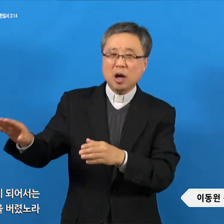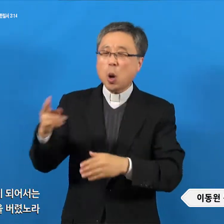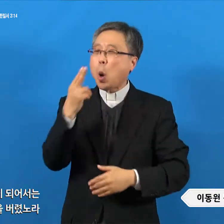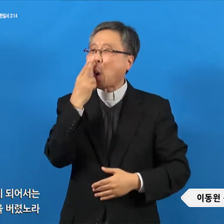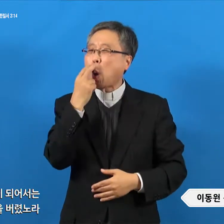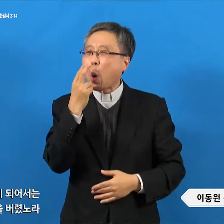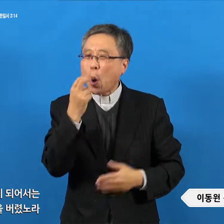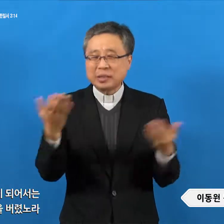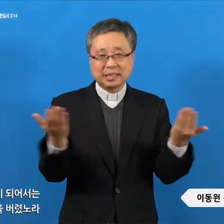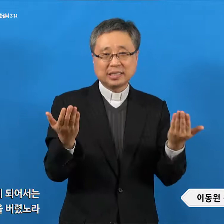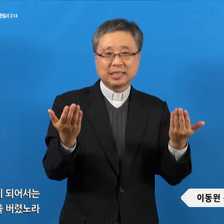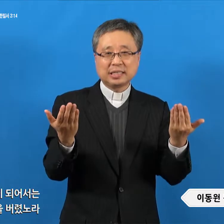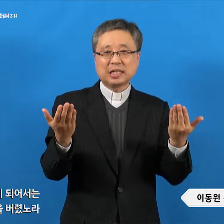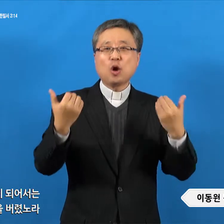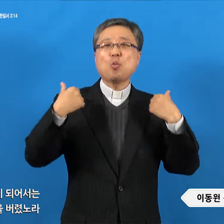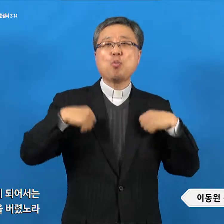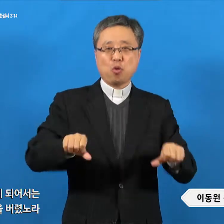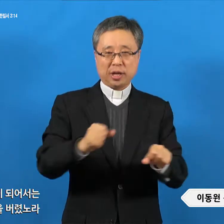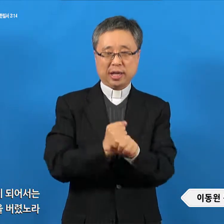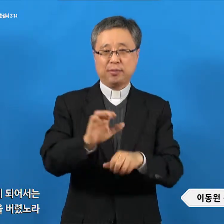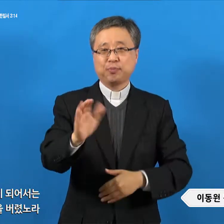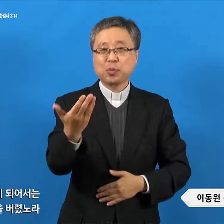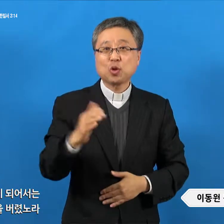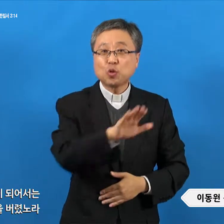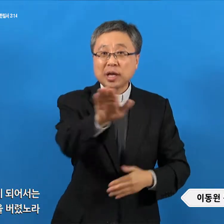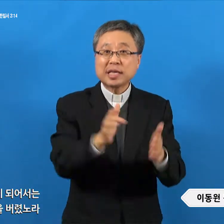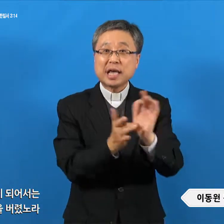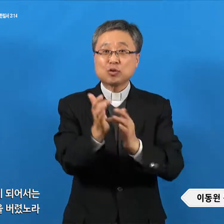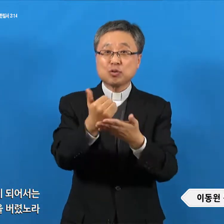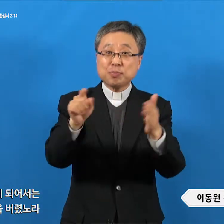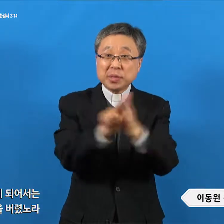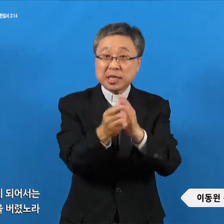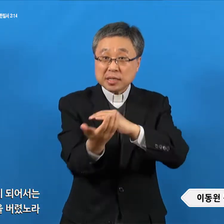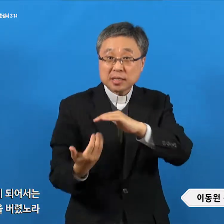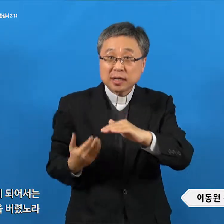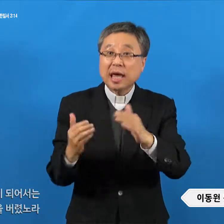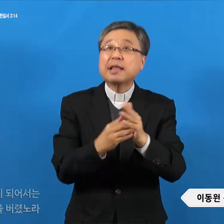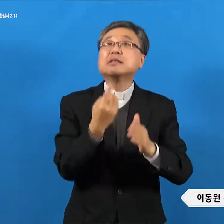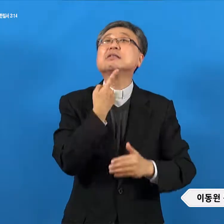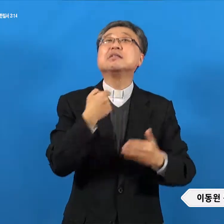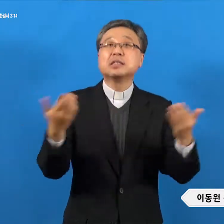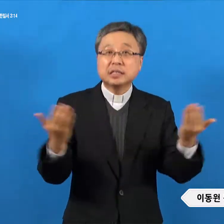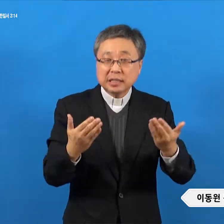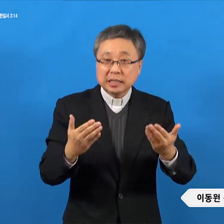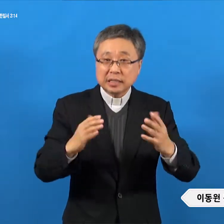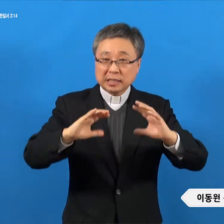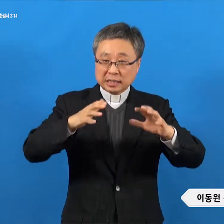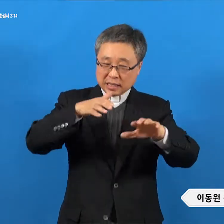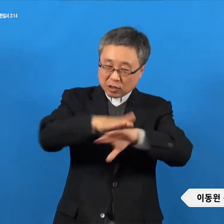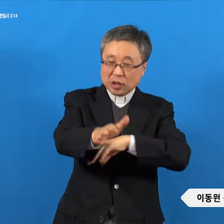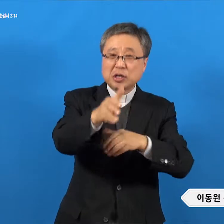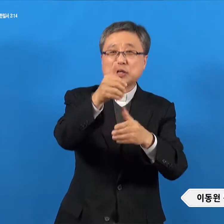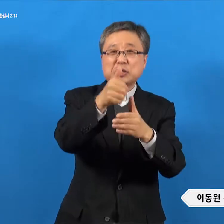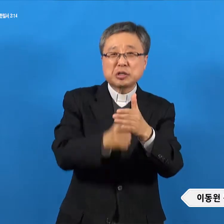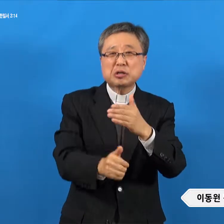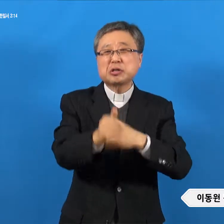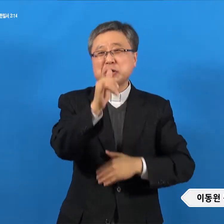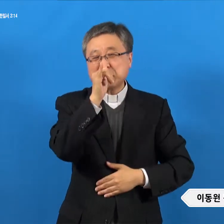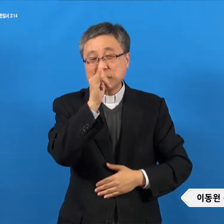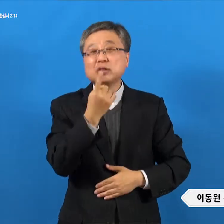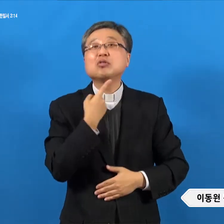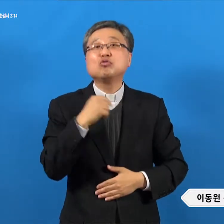유치한 일들을 포기해야 한다. 우리가 예수 믿기 전에 했던 일, 세속화에 젖어있던 우리들의